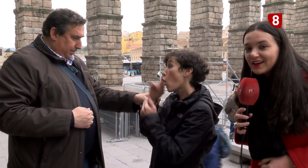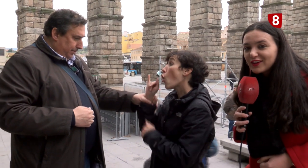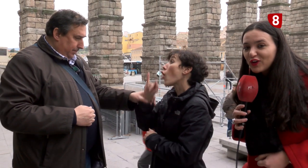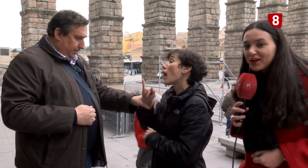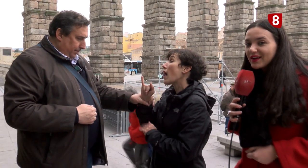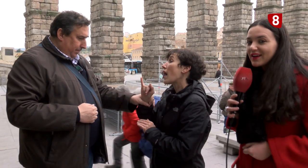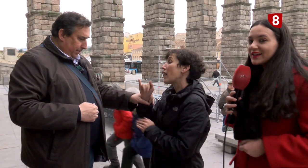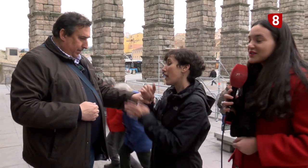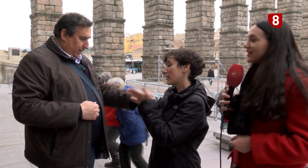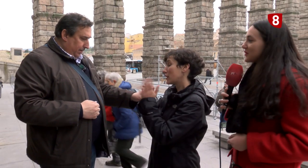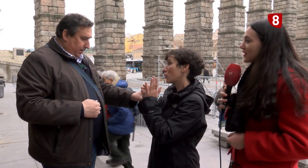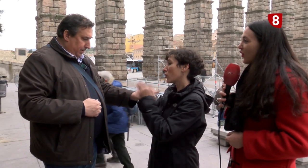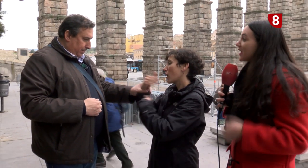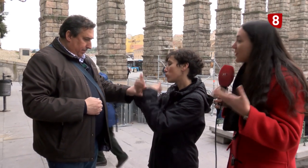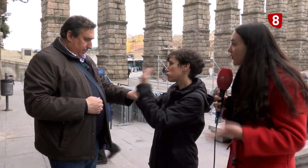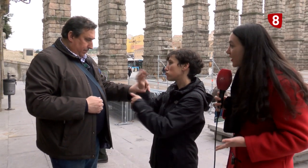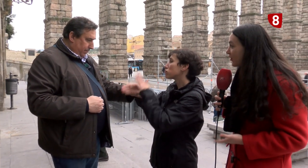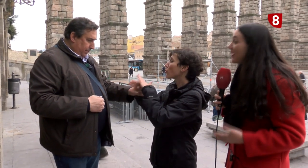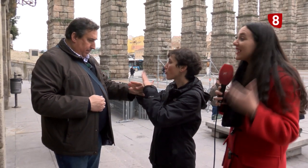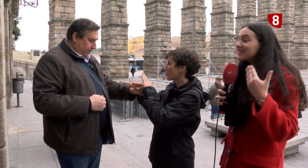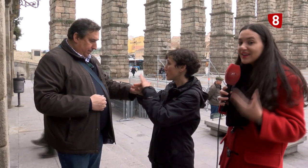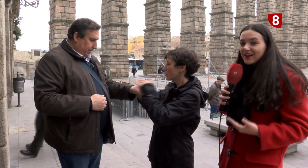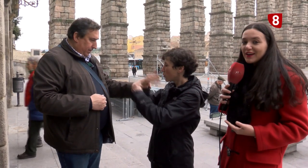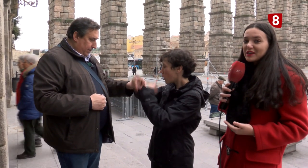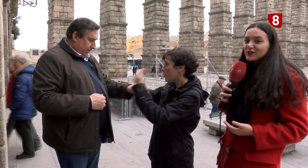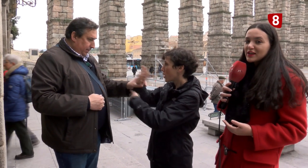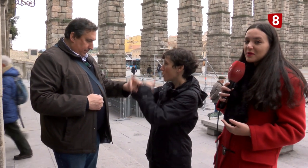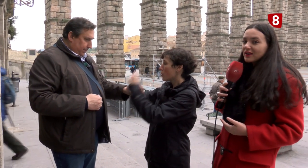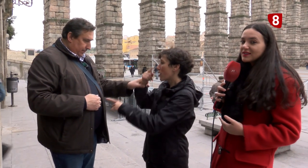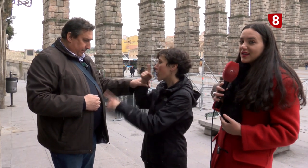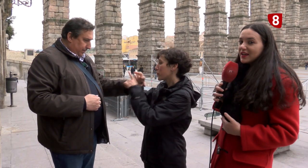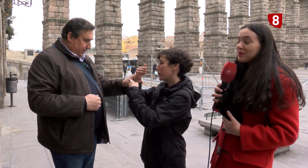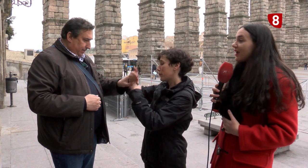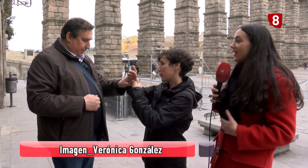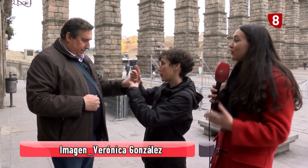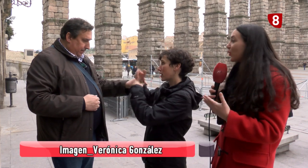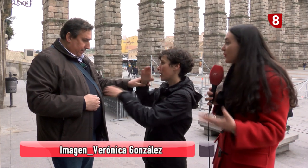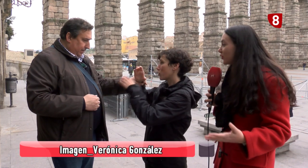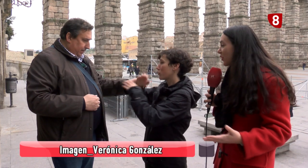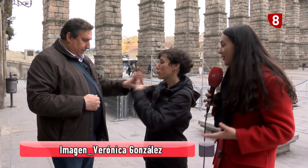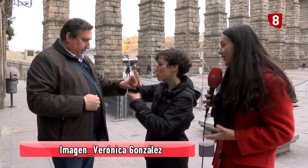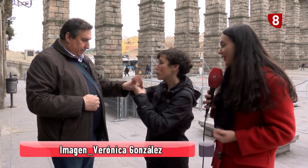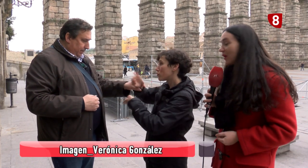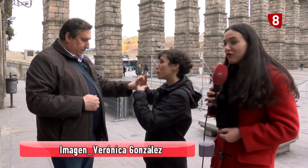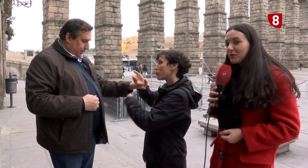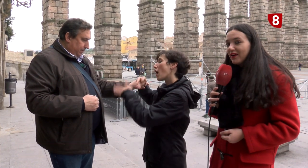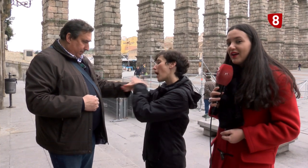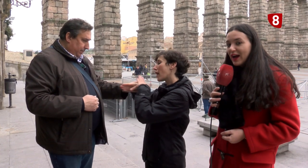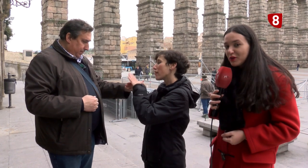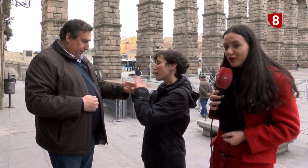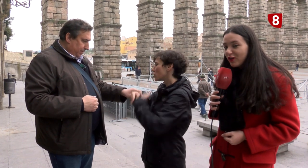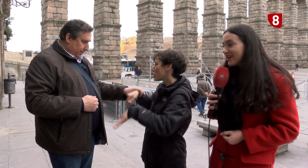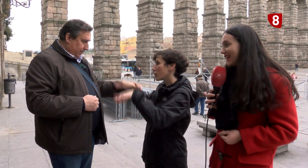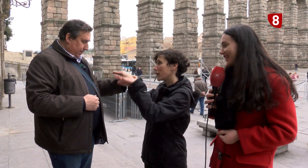la tecnología y las nuevas tecnologías evolucionando para que sigan eliminando las barreras y para que todo el mundo pueda acceder de igual forma